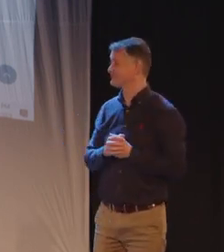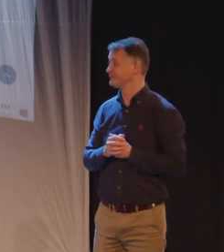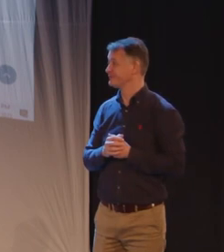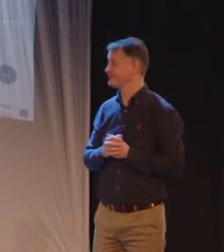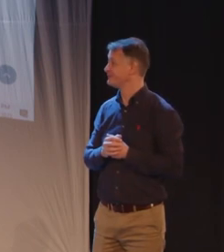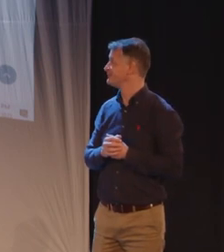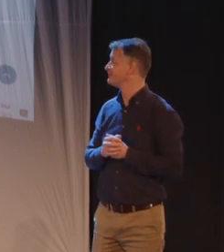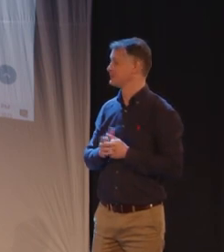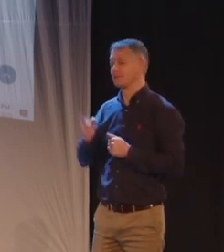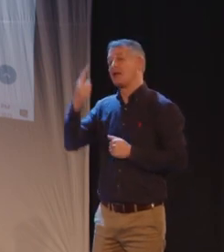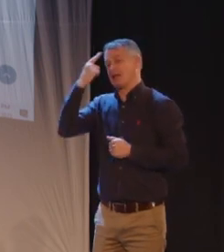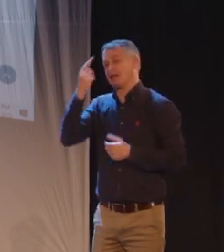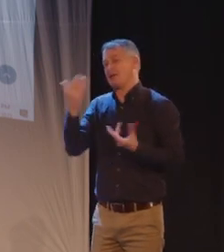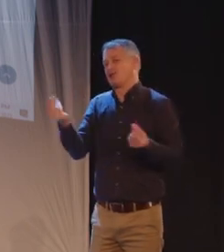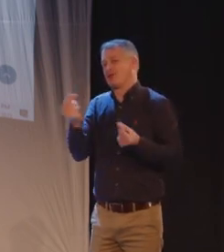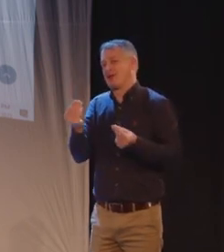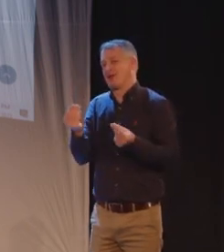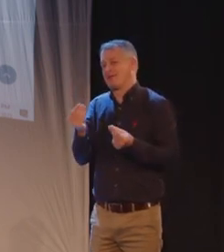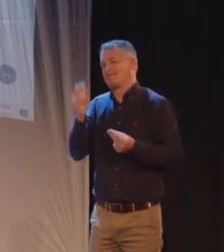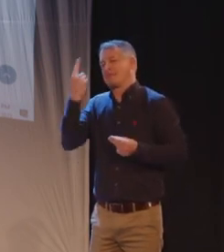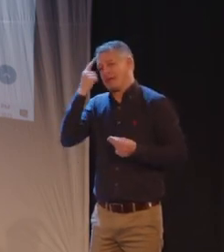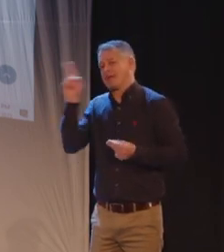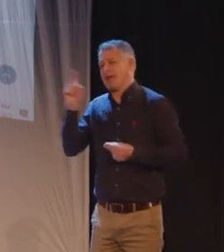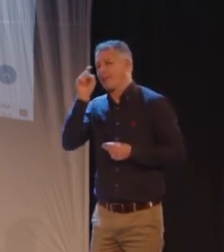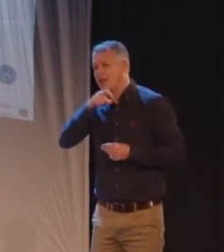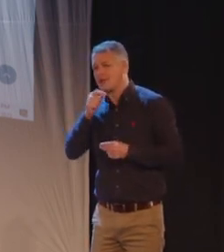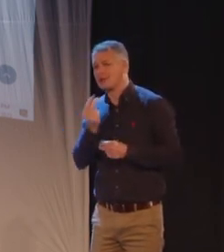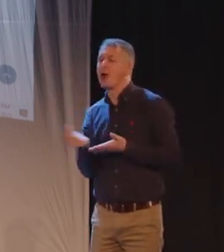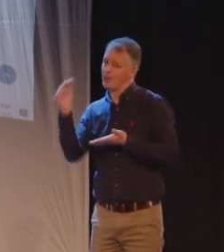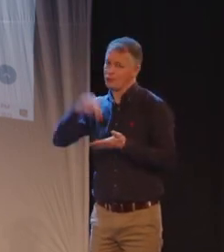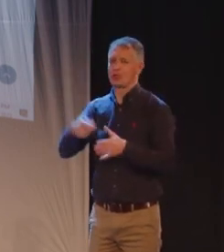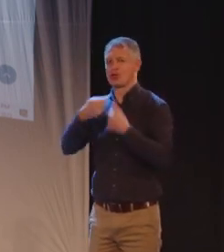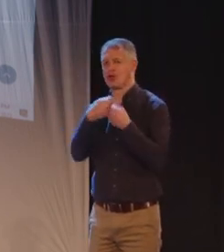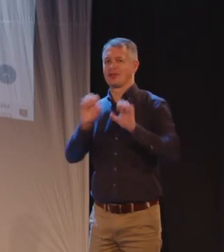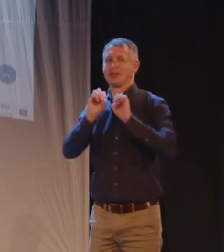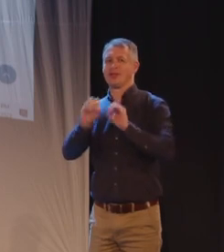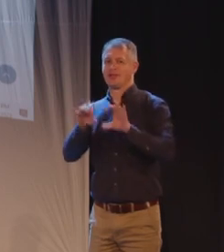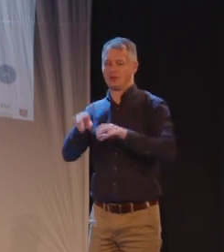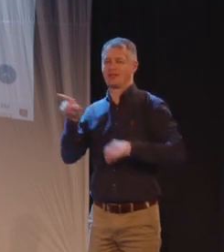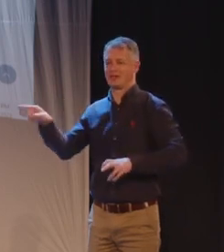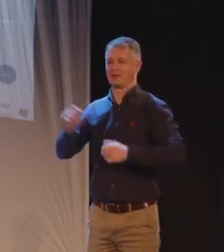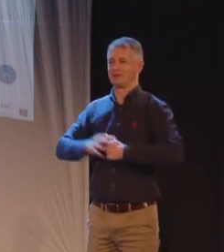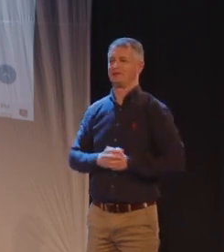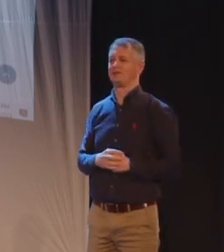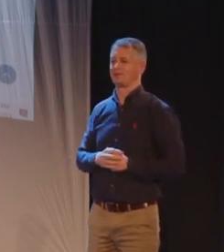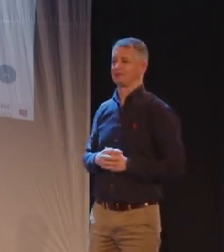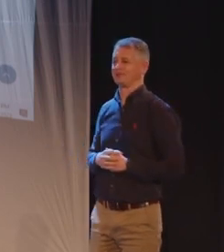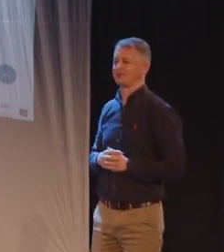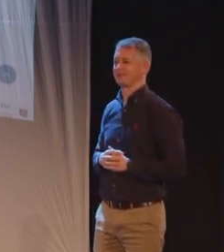zis că trebuie să ne structurăm, ceva lipsește și să avem toate informațiile.